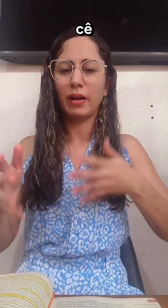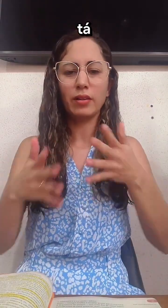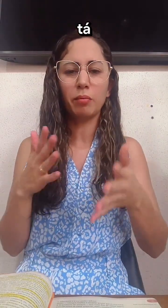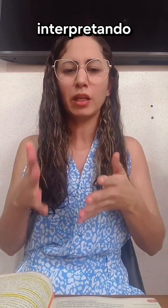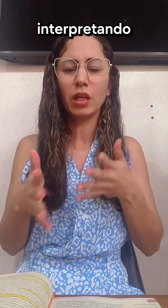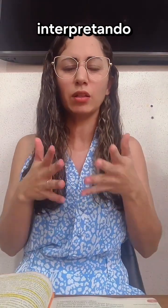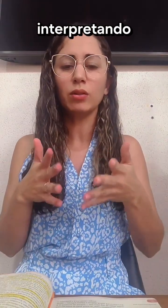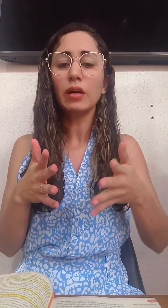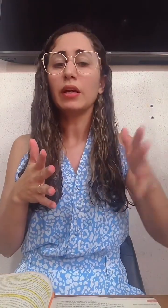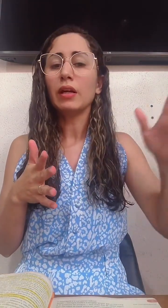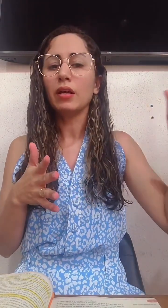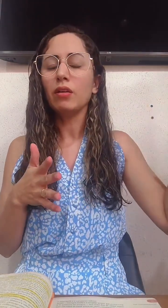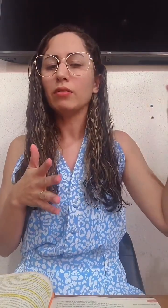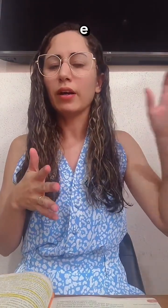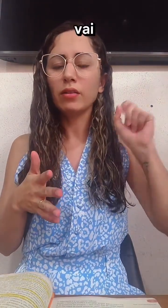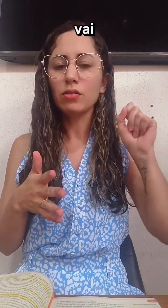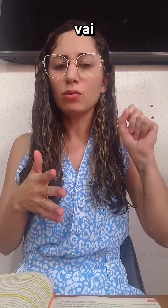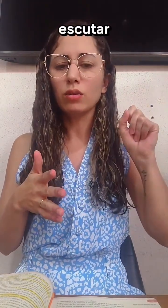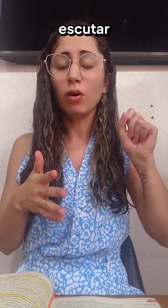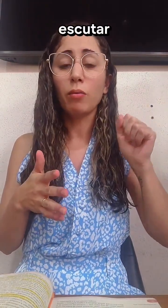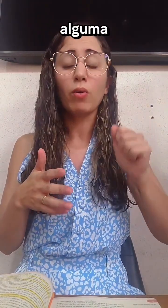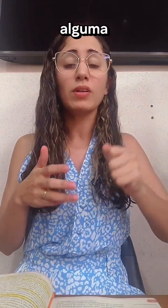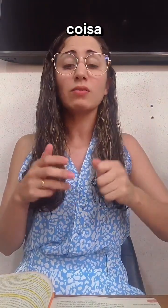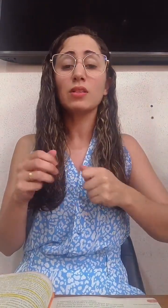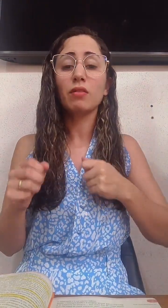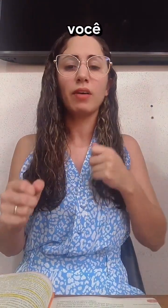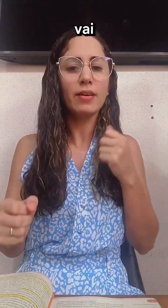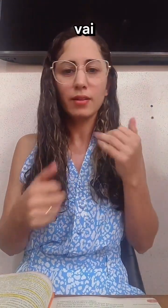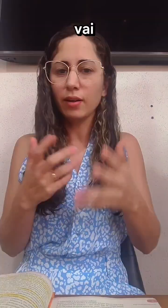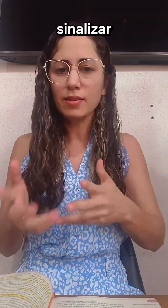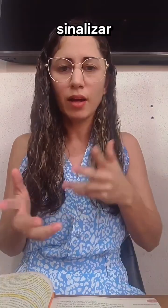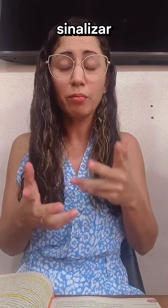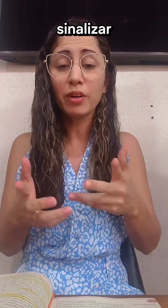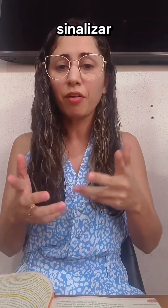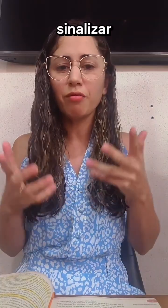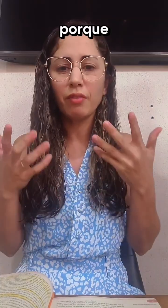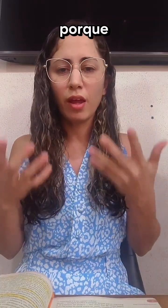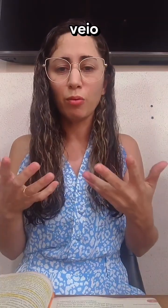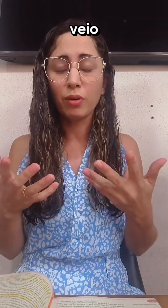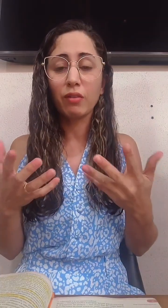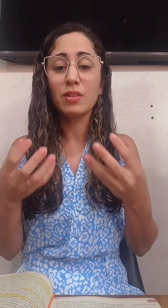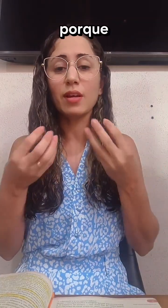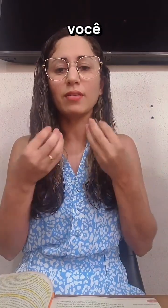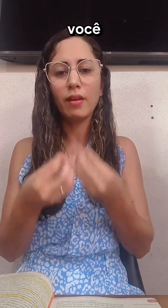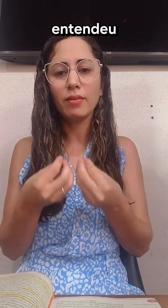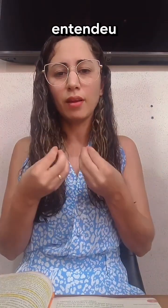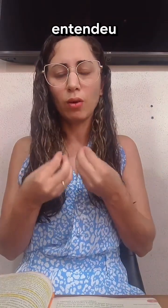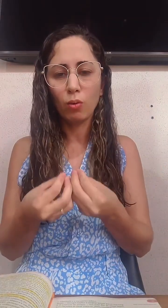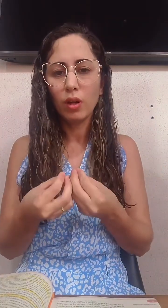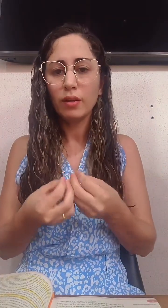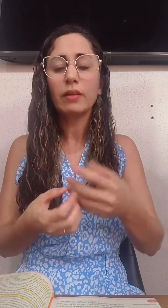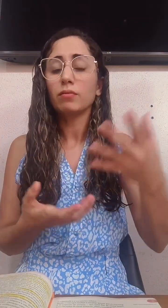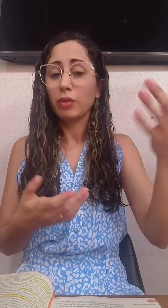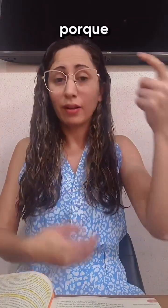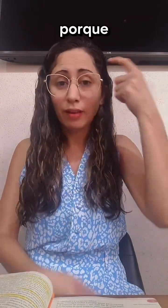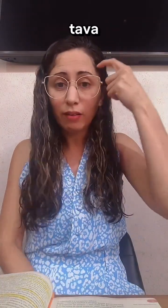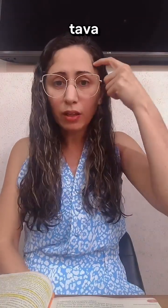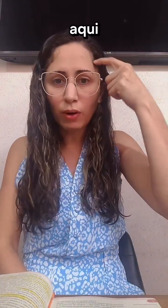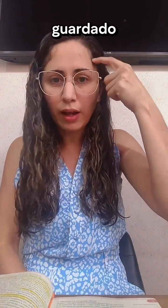tá interpretando e vai escutar alguma coisa, você vai sinalizar porque veio, porque você entendeu, porque estava aqui